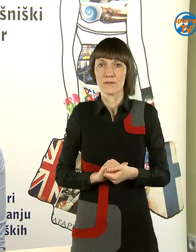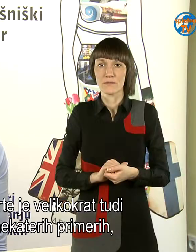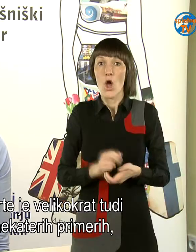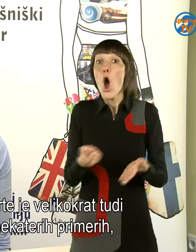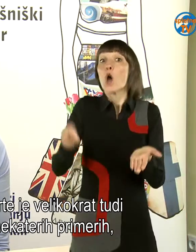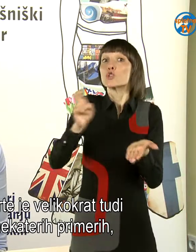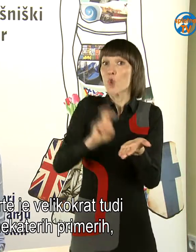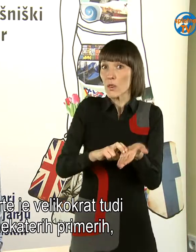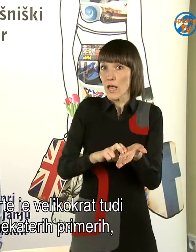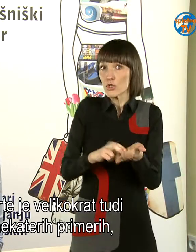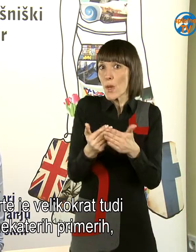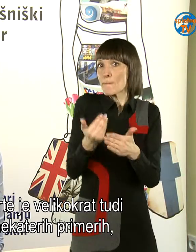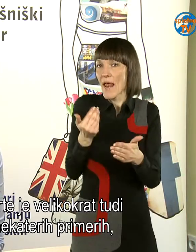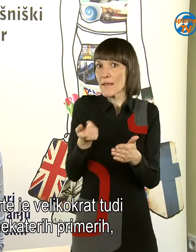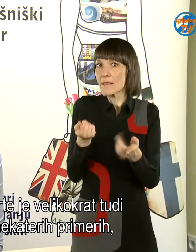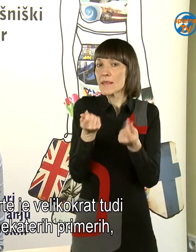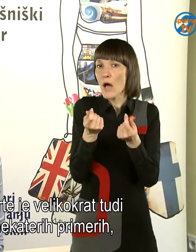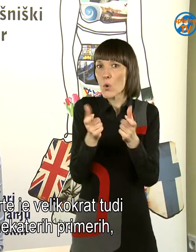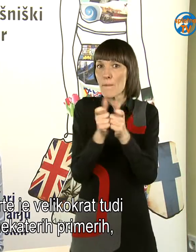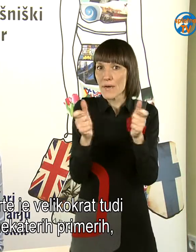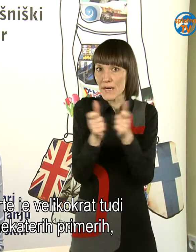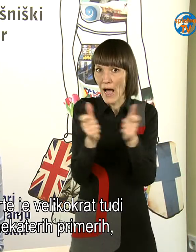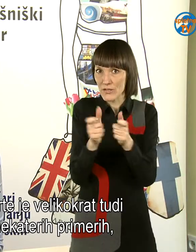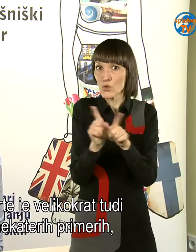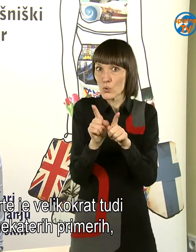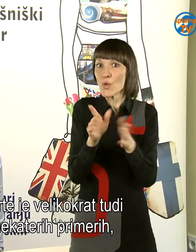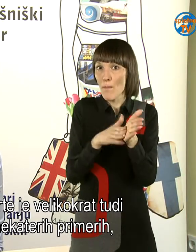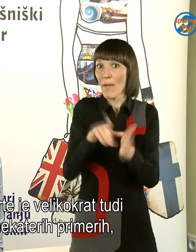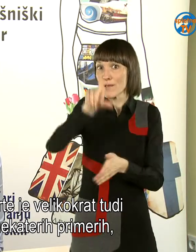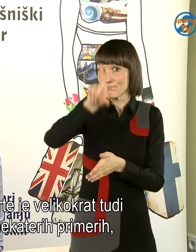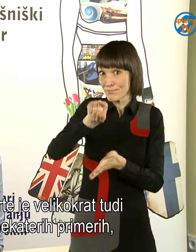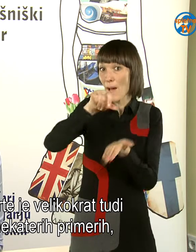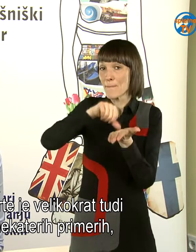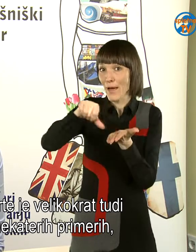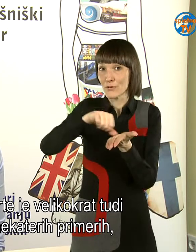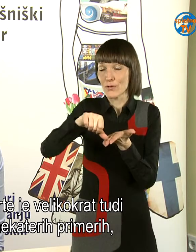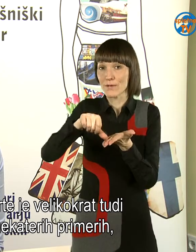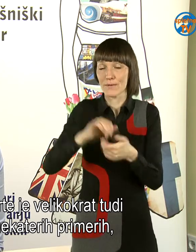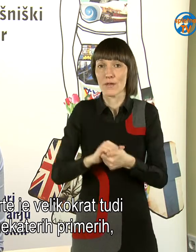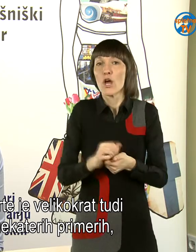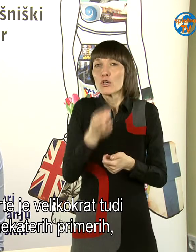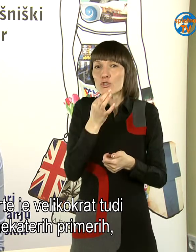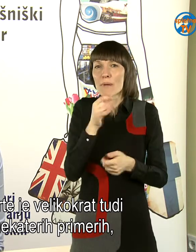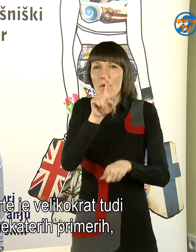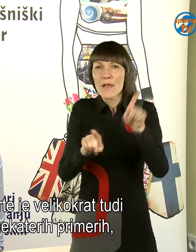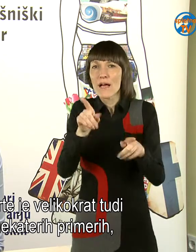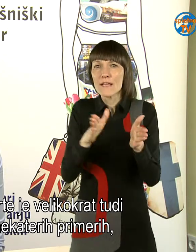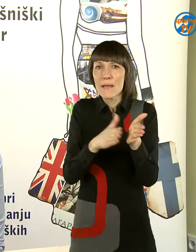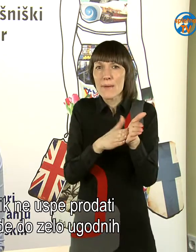Zgodnejši nakup karte je velikokrat tudi cenejši, čeprav v nekaterih primerih, ko